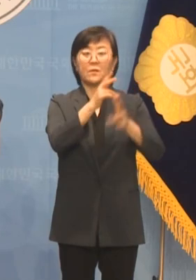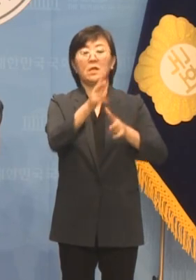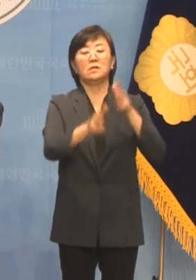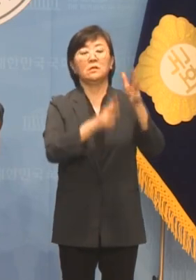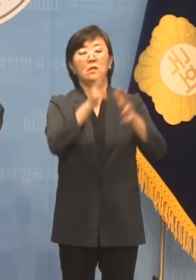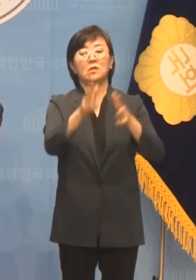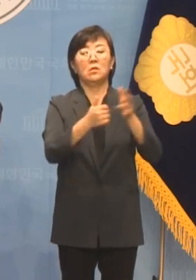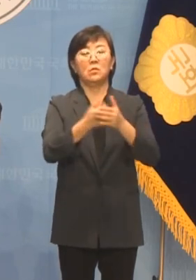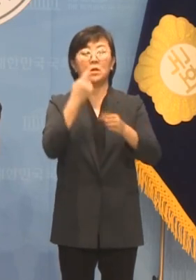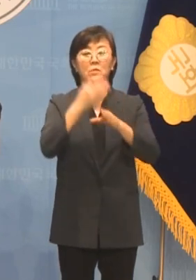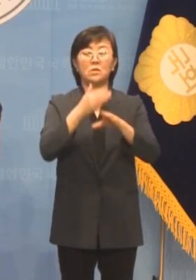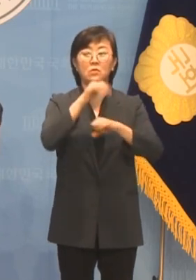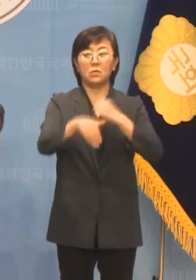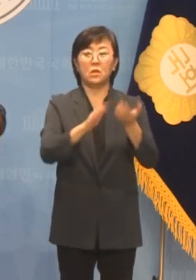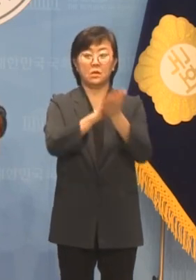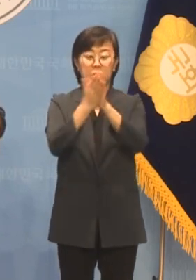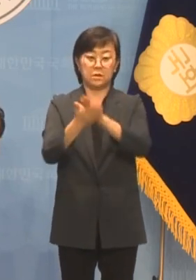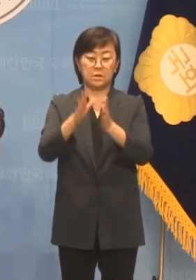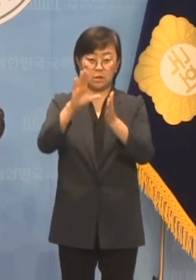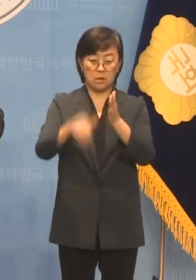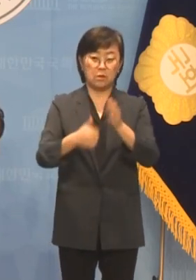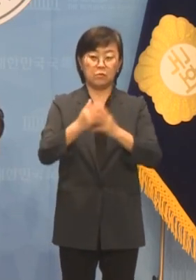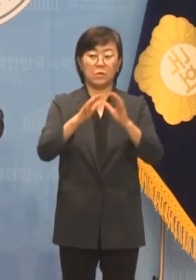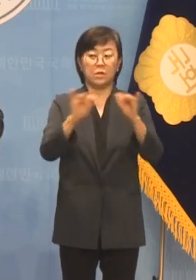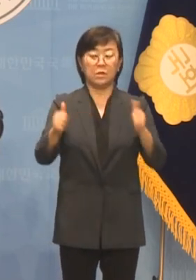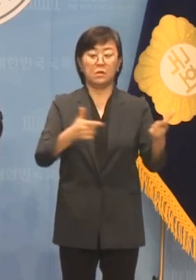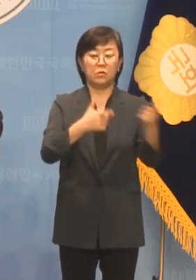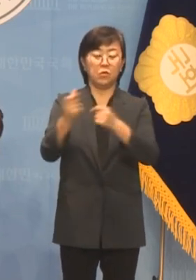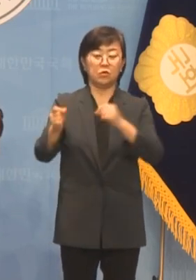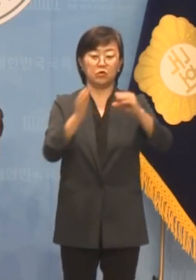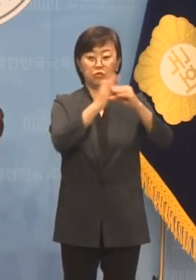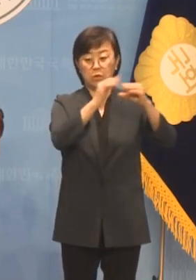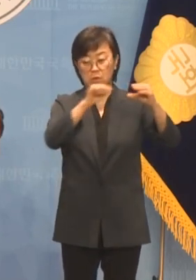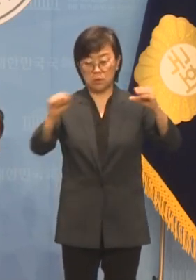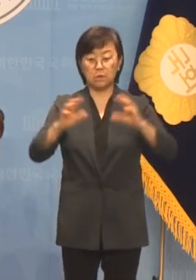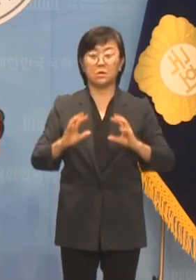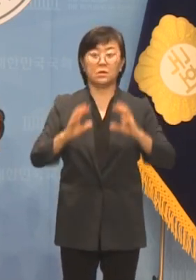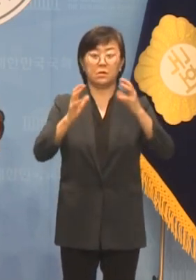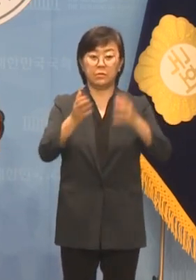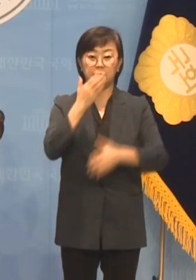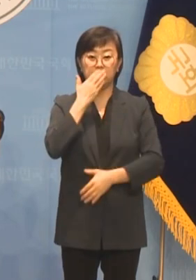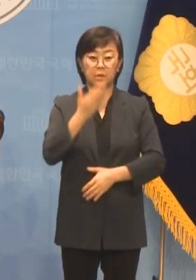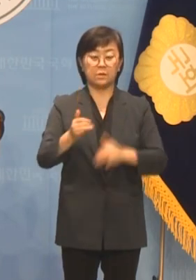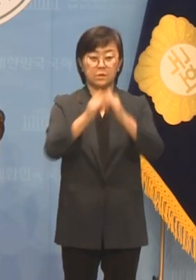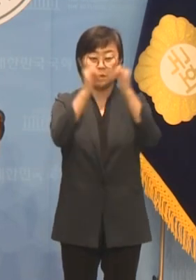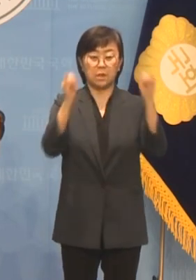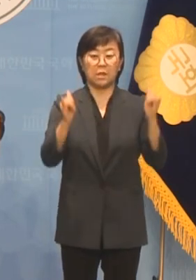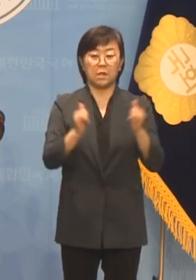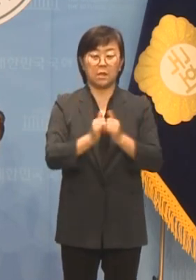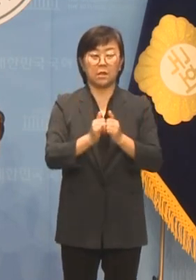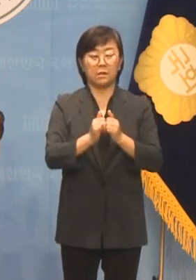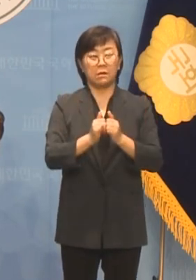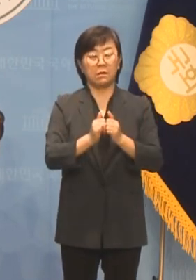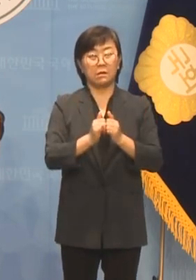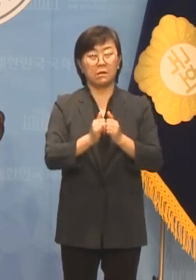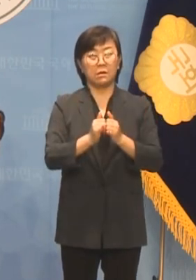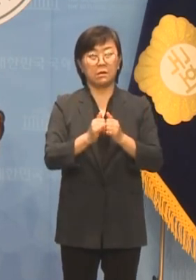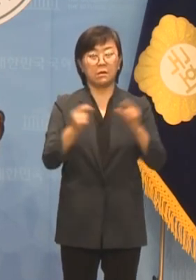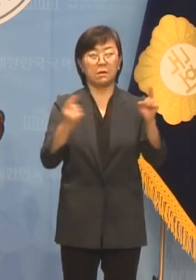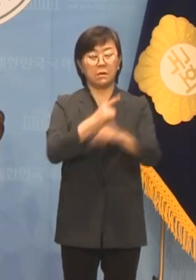산업화와 민주화 시대에 우리 국민들은 모두가 중산층이 될 수 있는 나라라는 사회 계약이 있다고